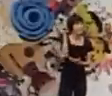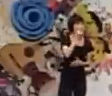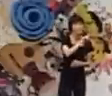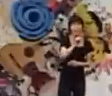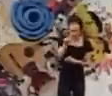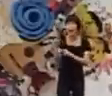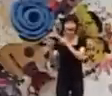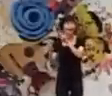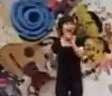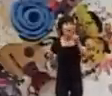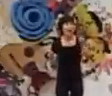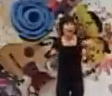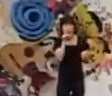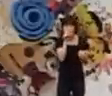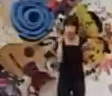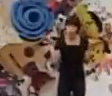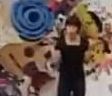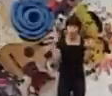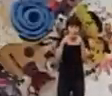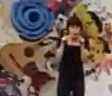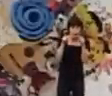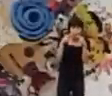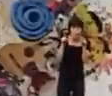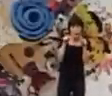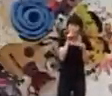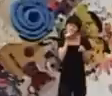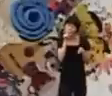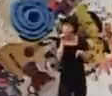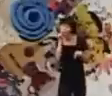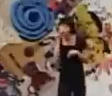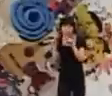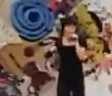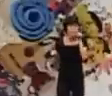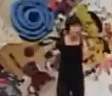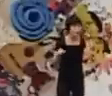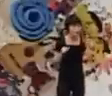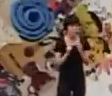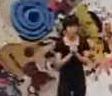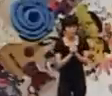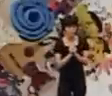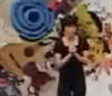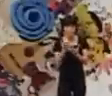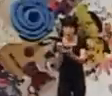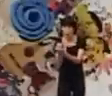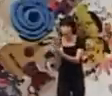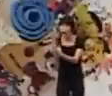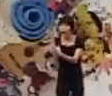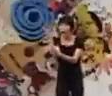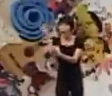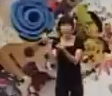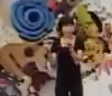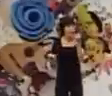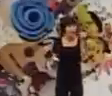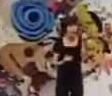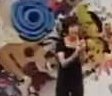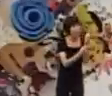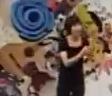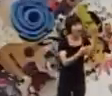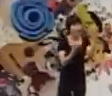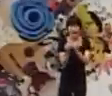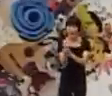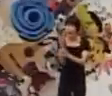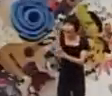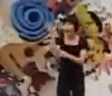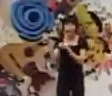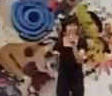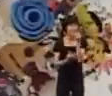咧有好多咧雀仔喺度唱緊歌喎，啊，仲有咧啲花咧咁啱咧嗰陣時就開得特別